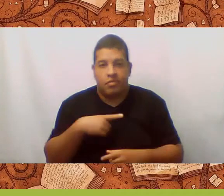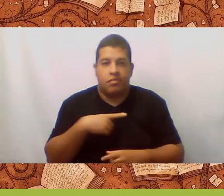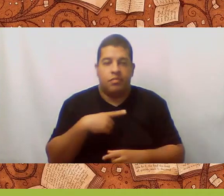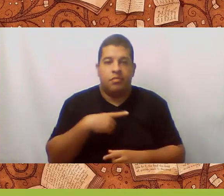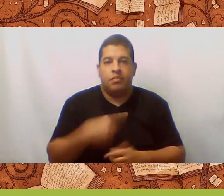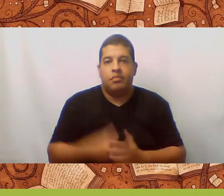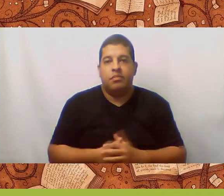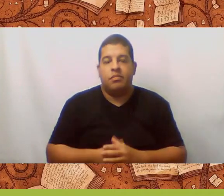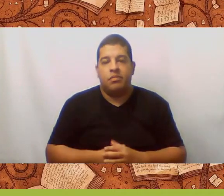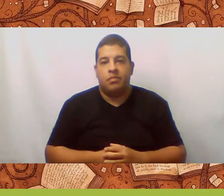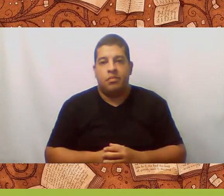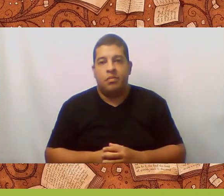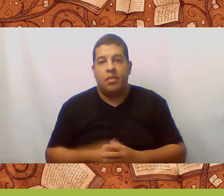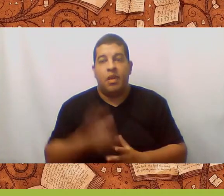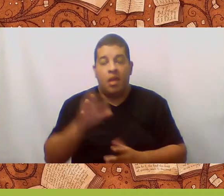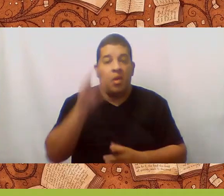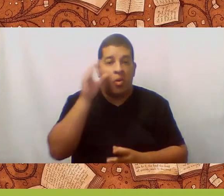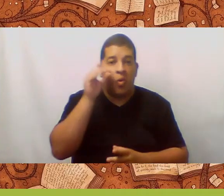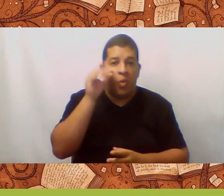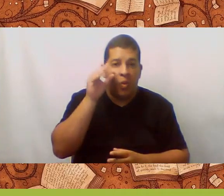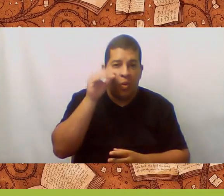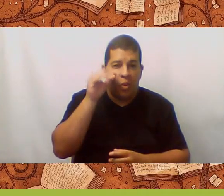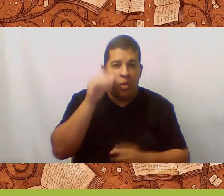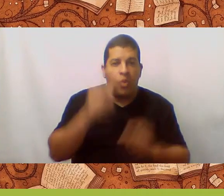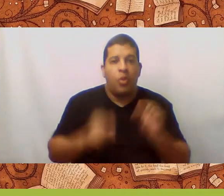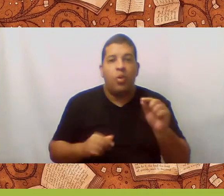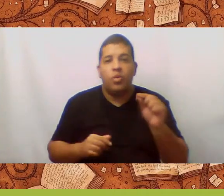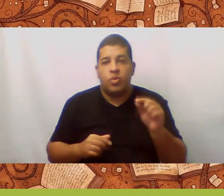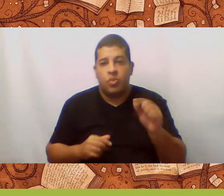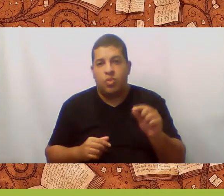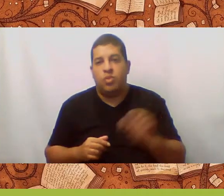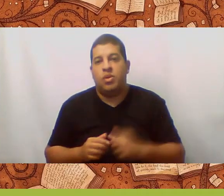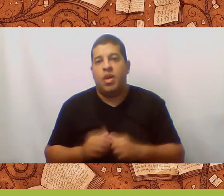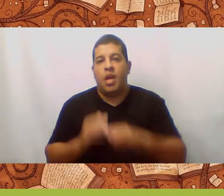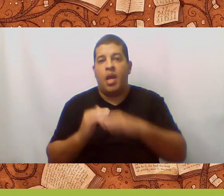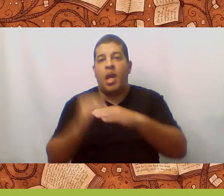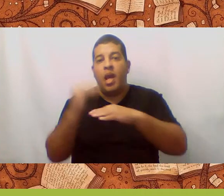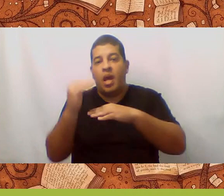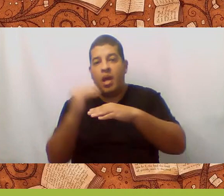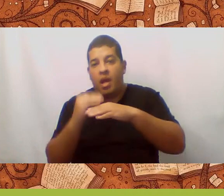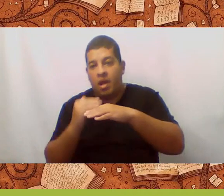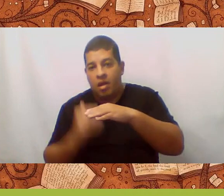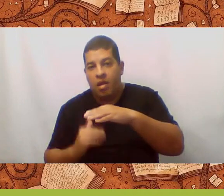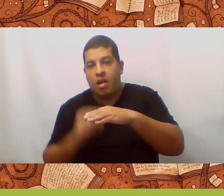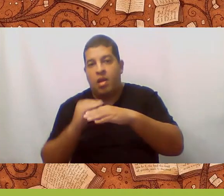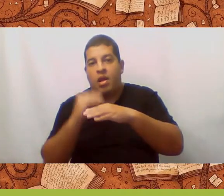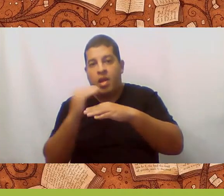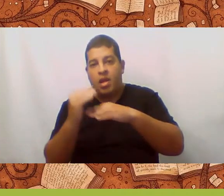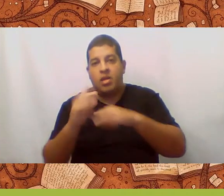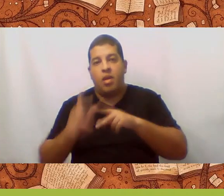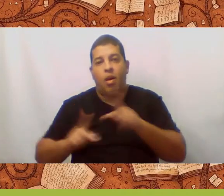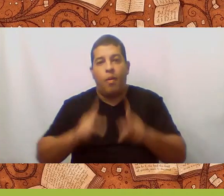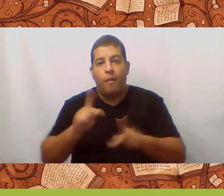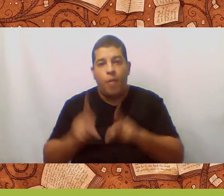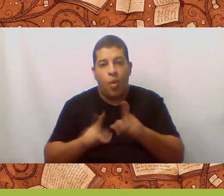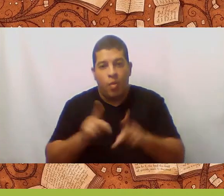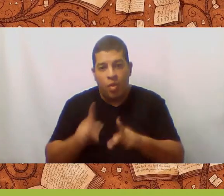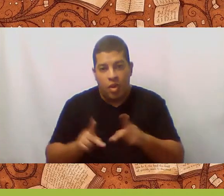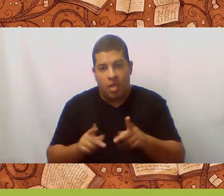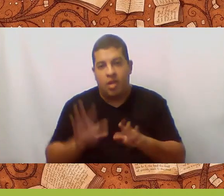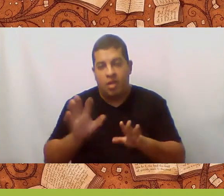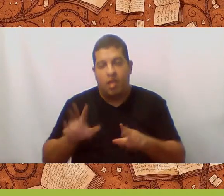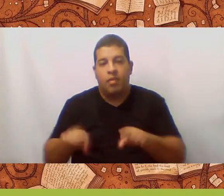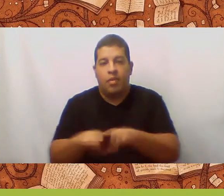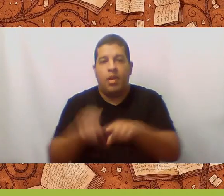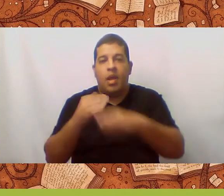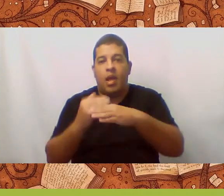muito curioso, que também se dá no plano das classes populares, muito mais no campo das classes populares que no campo das classes médias,